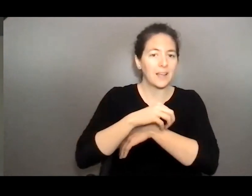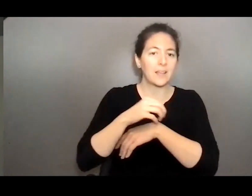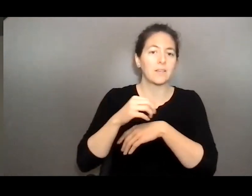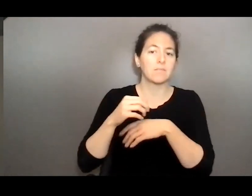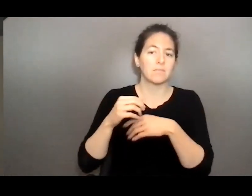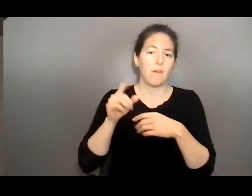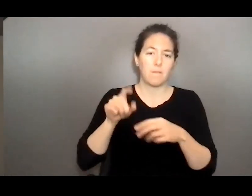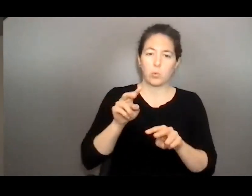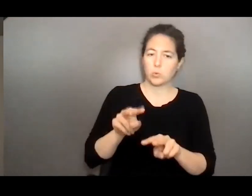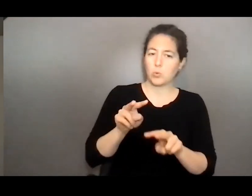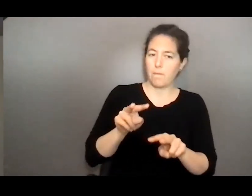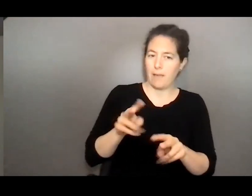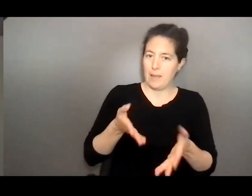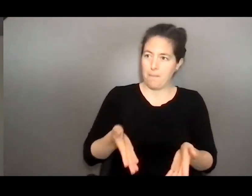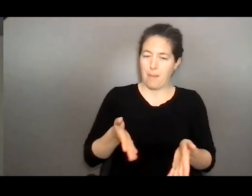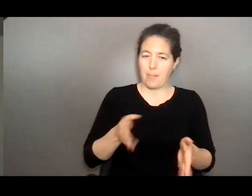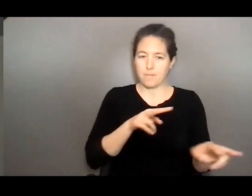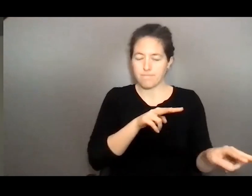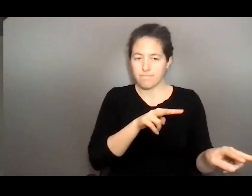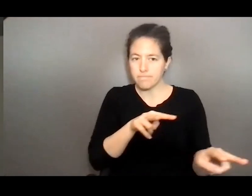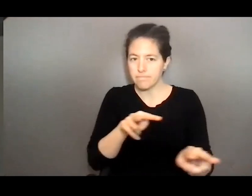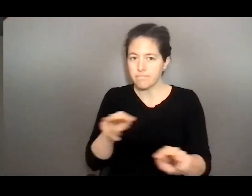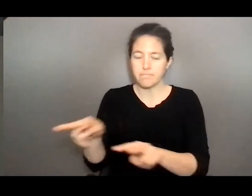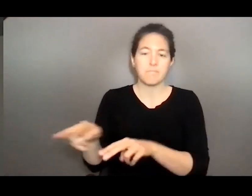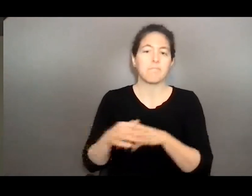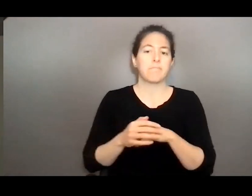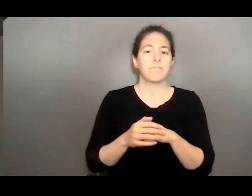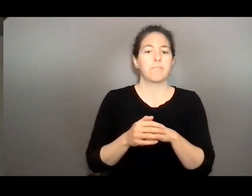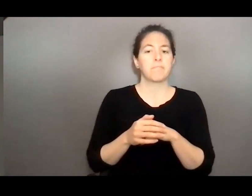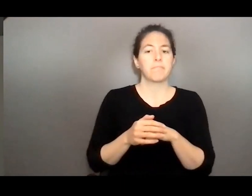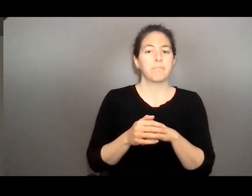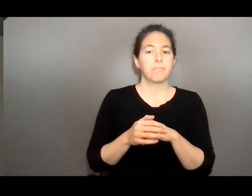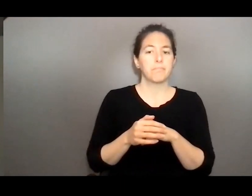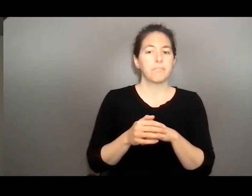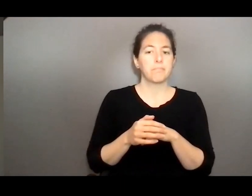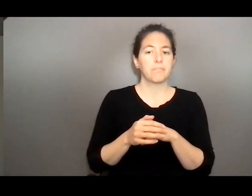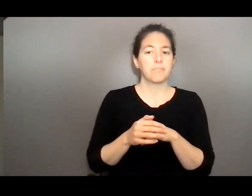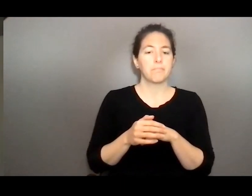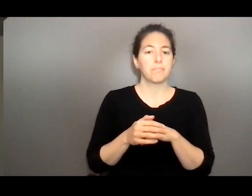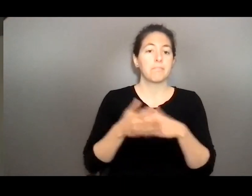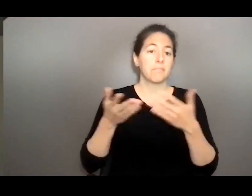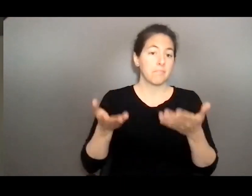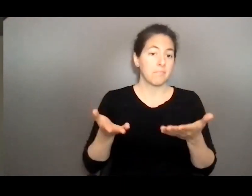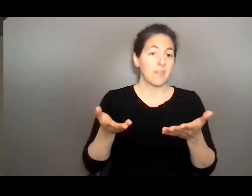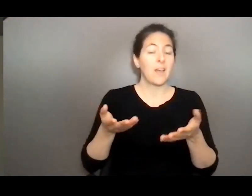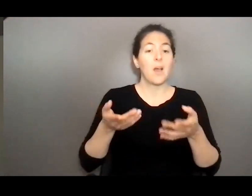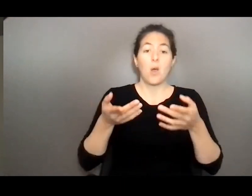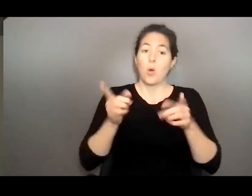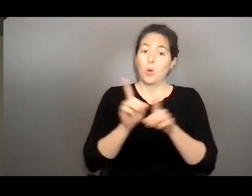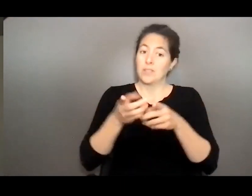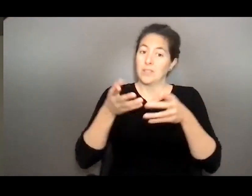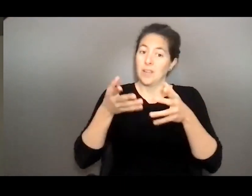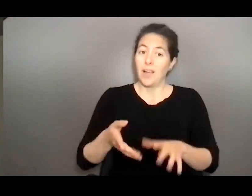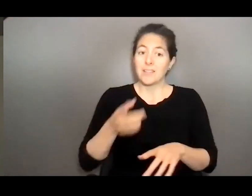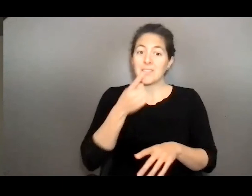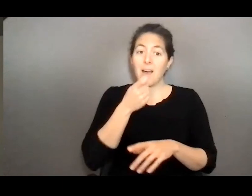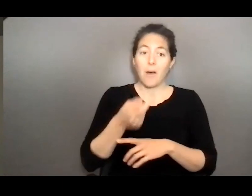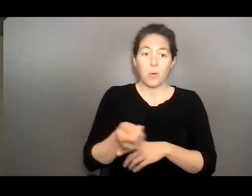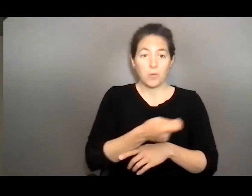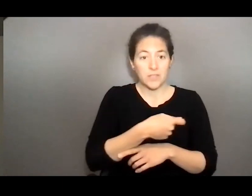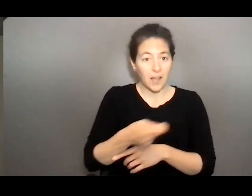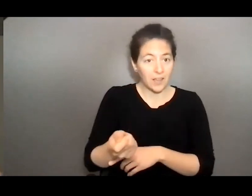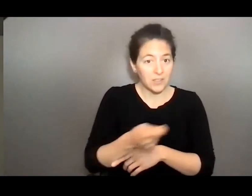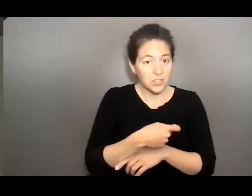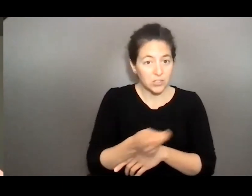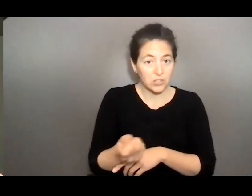qu'il faut surveiller en ce moment. Et puis, donc, il nous reste l'arrosage. Puis, si les plants que